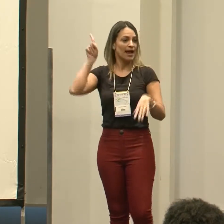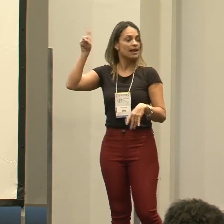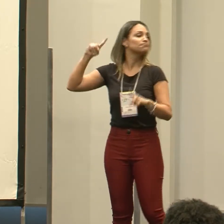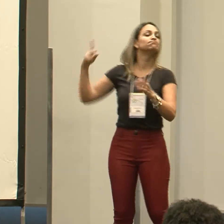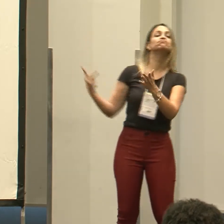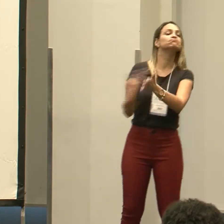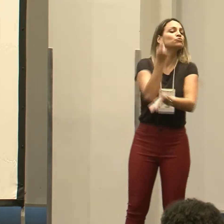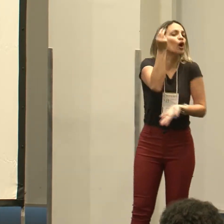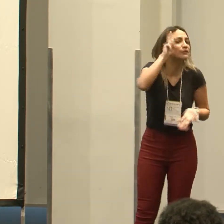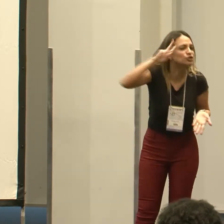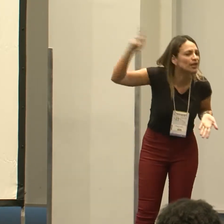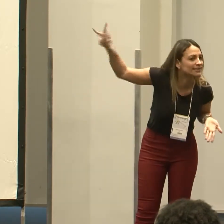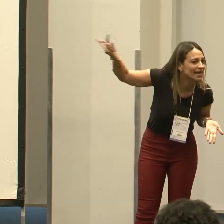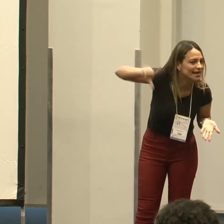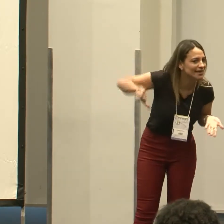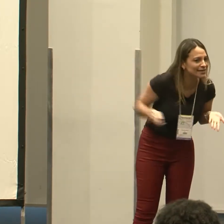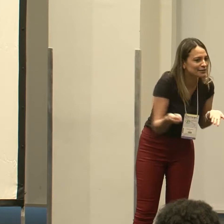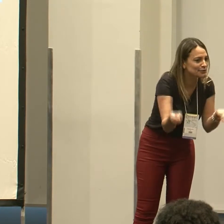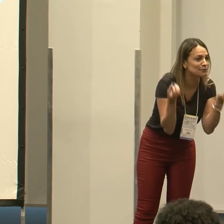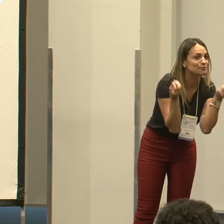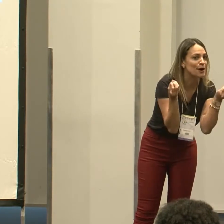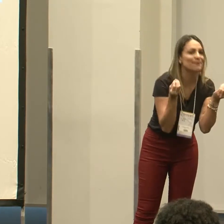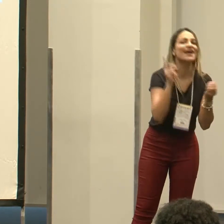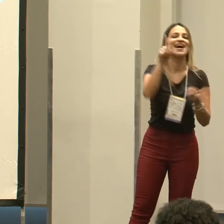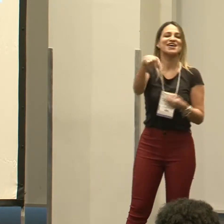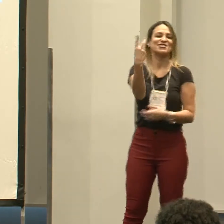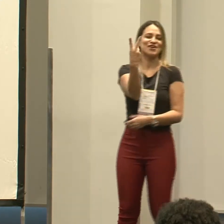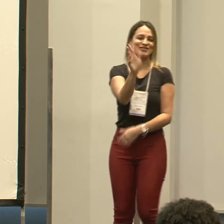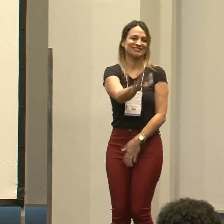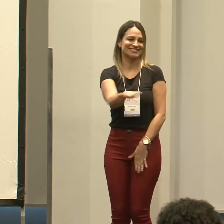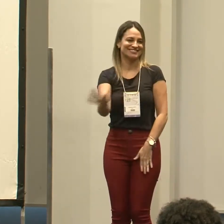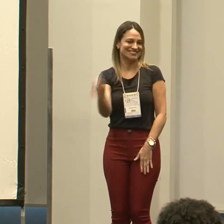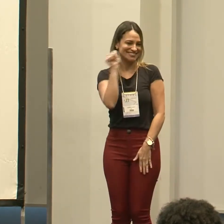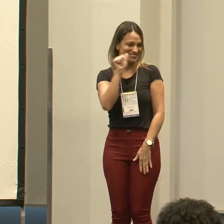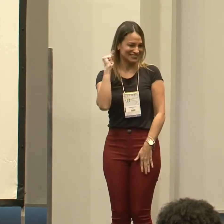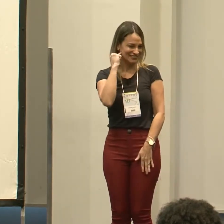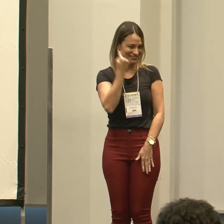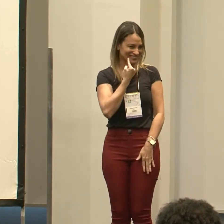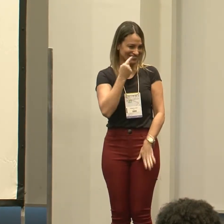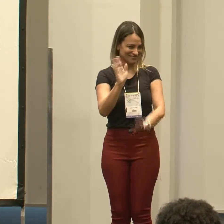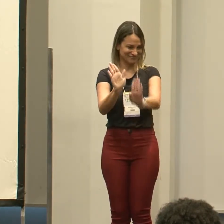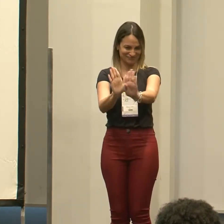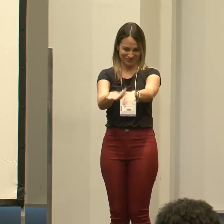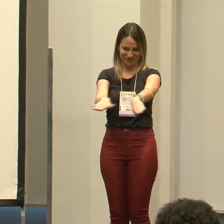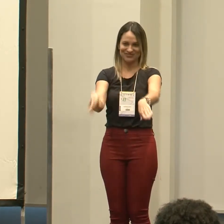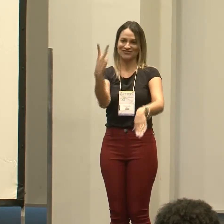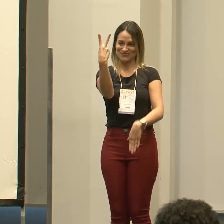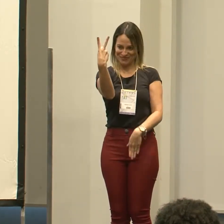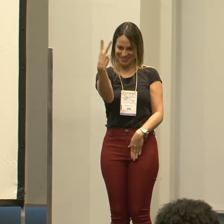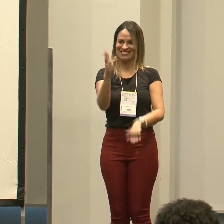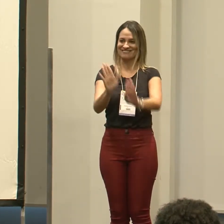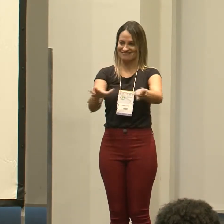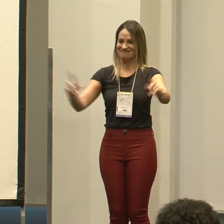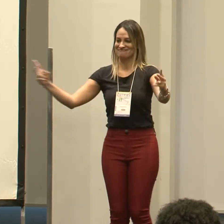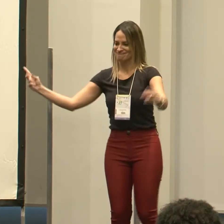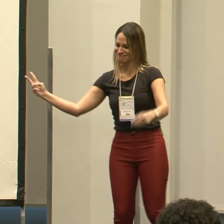Mas, até então, nós não temos conhecimento de quem utilizava a língua de sinais, de quem ensinava os surdos. O